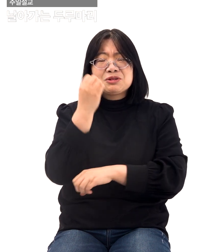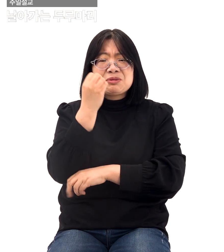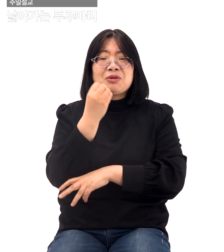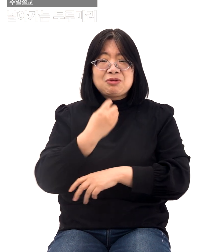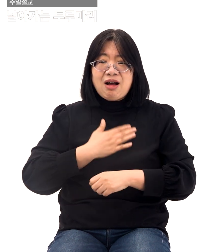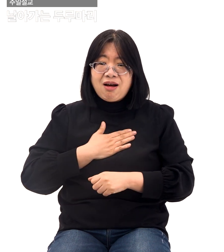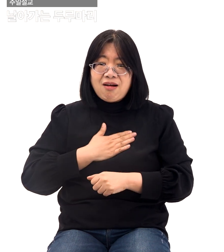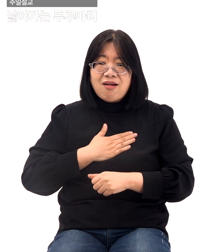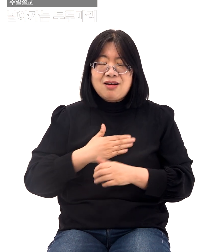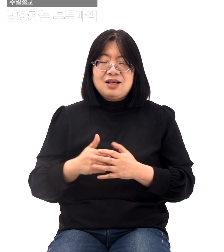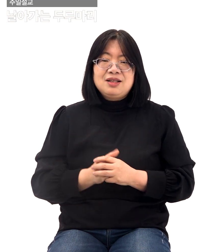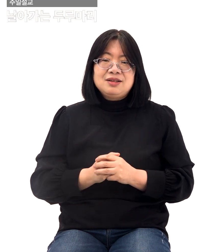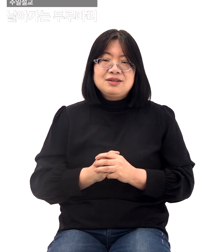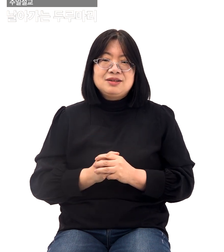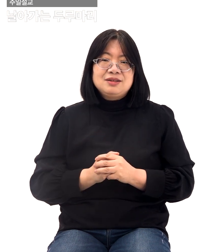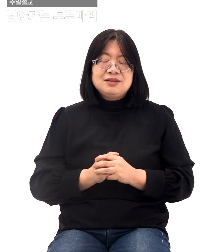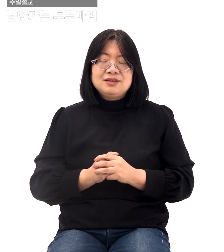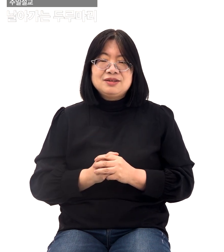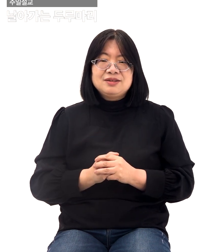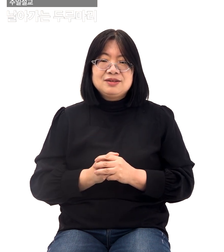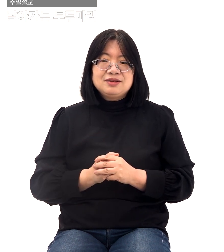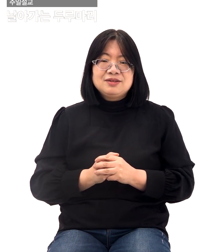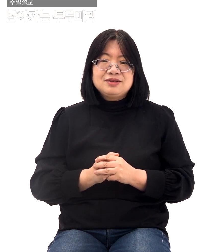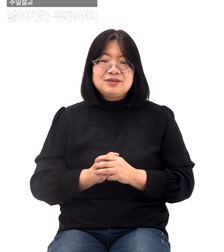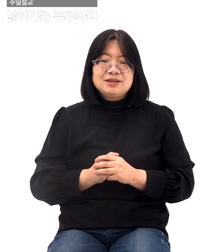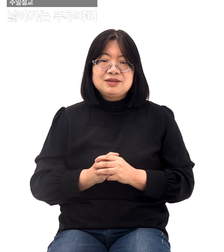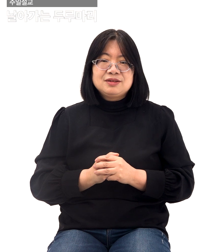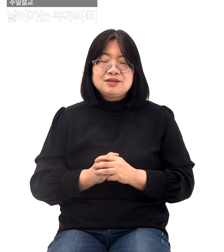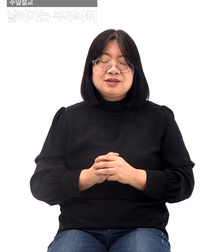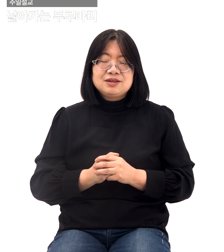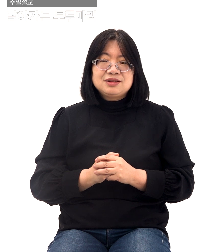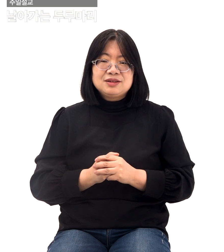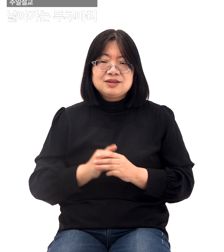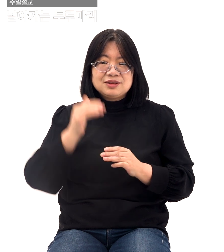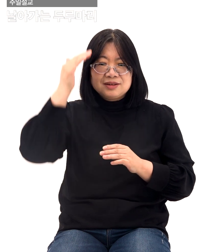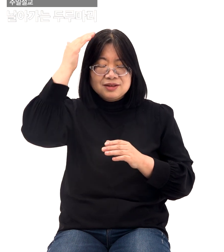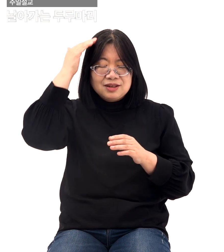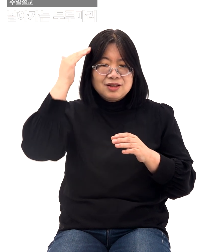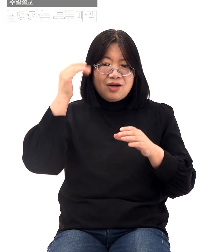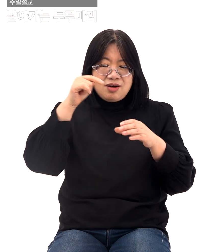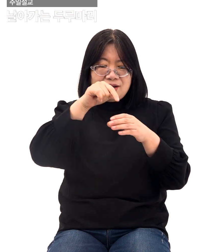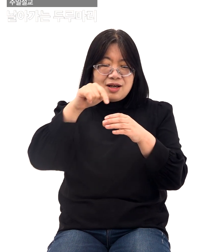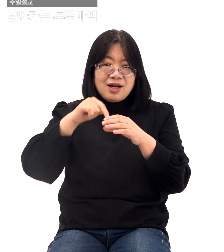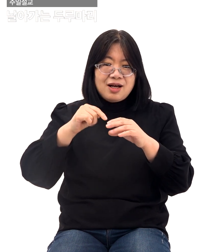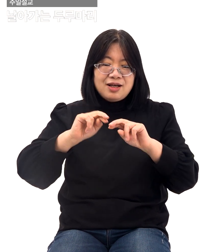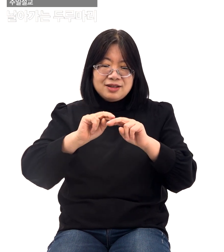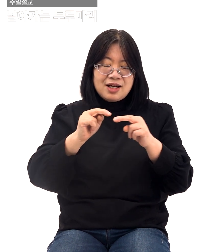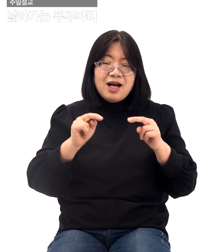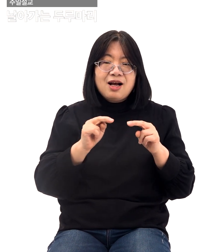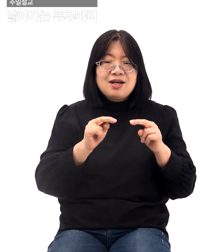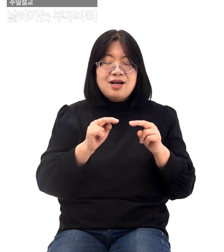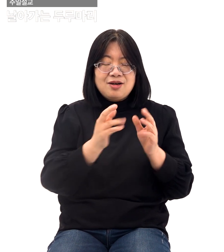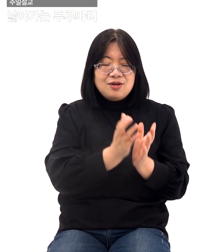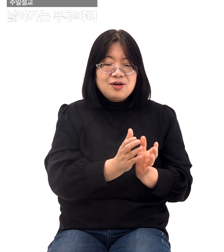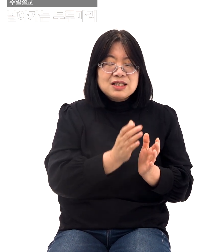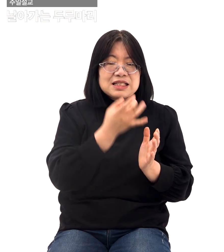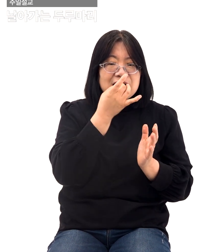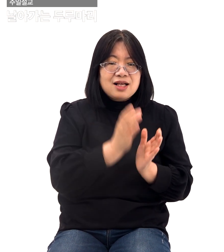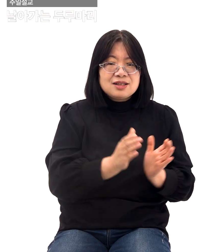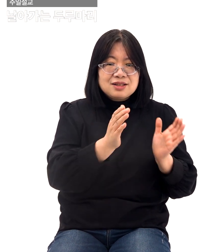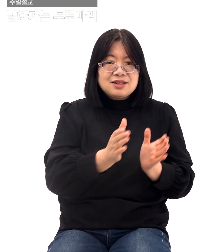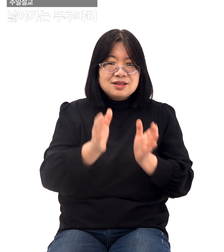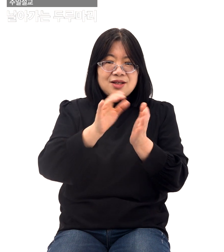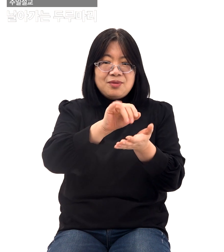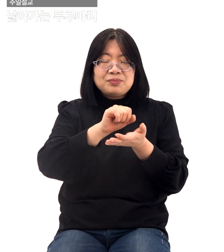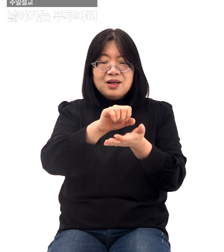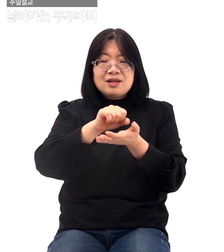아시죠? 예. 그래서 그 굳은 연탄 새끼에다가 꿰가지고 2개 들고 오고 또